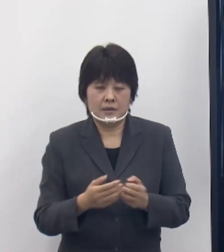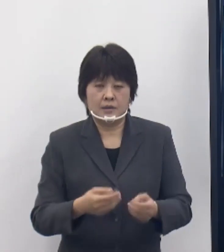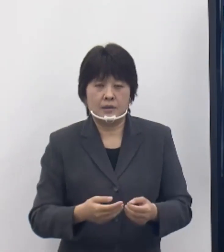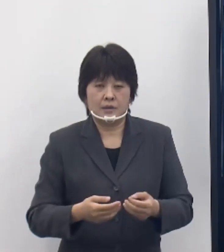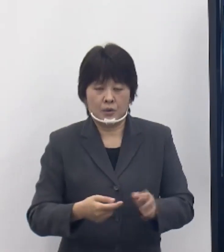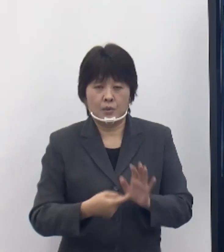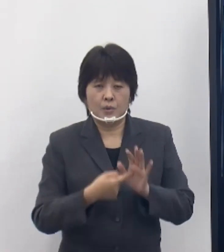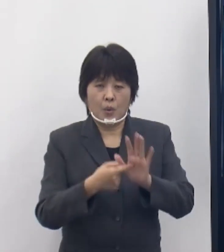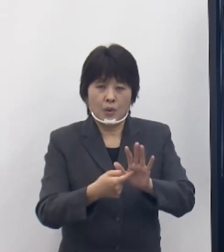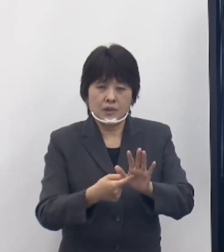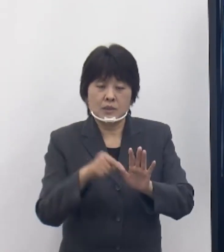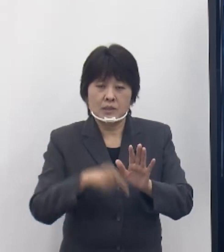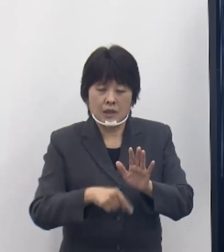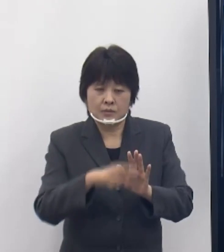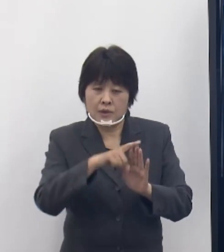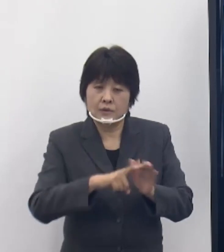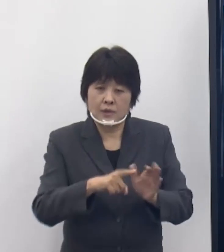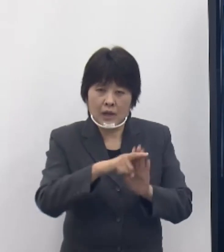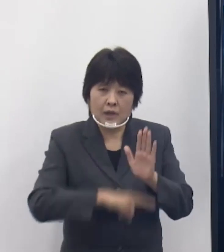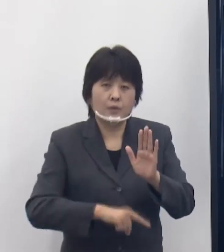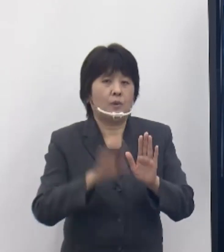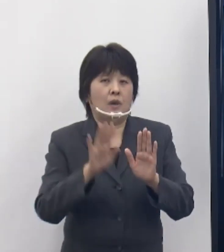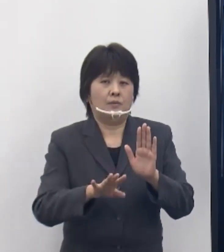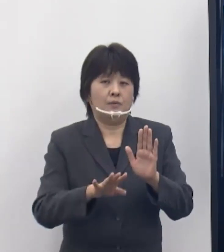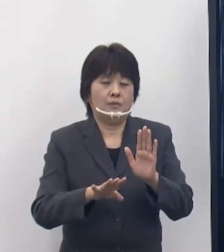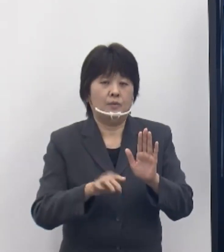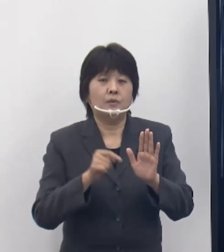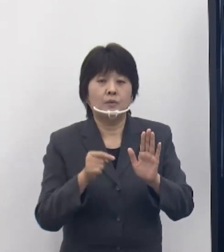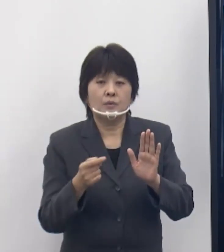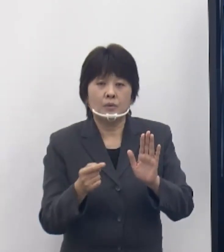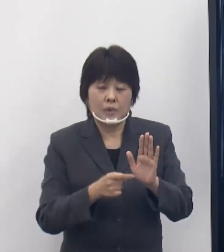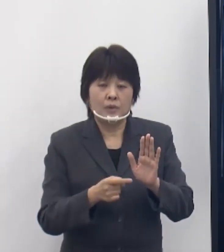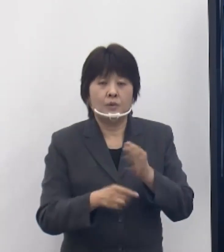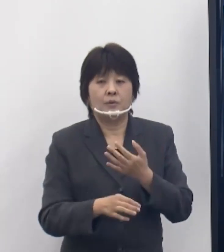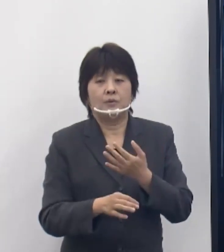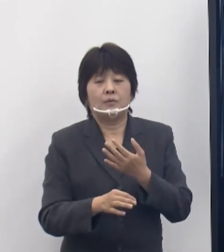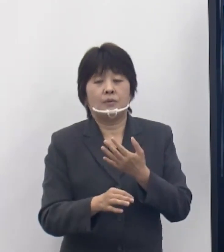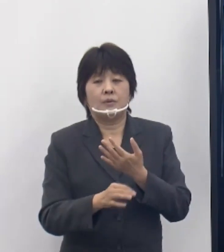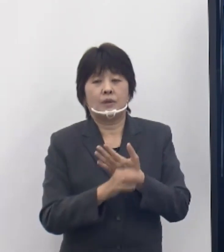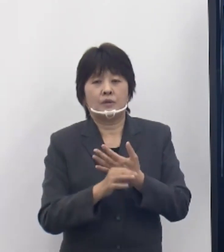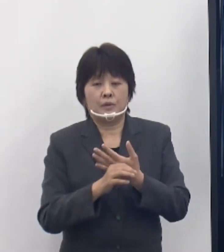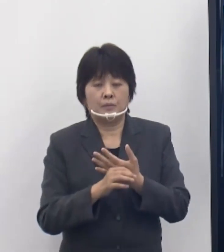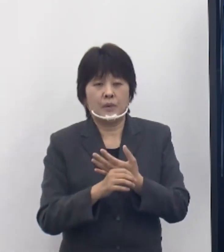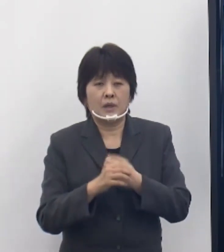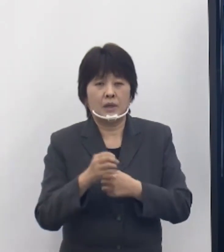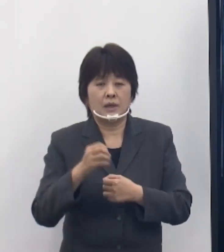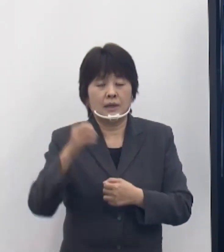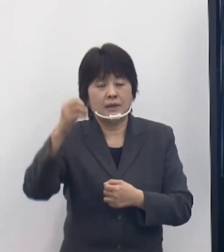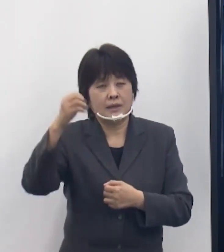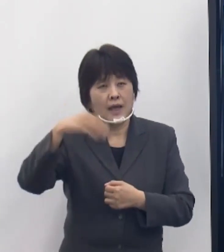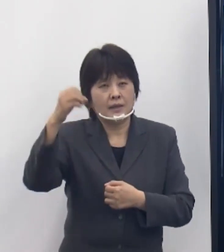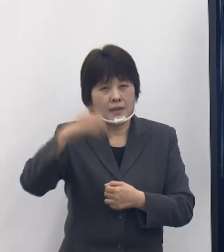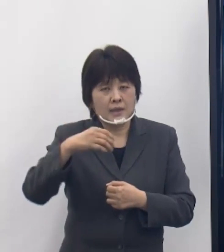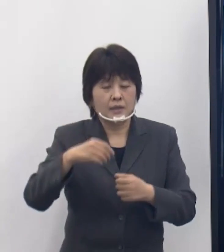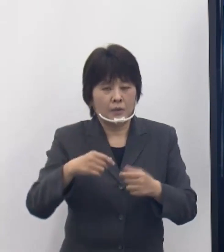示される事項があります。これを例えばですけども、電気をこまめに消すできた場合